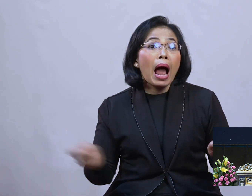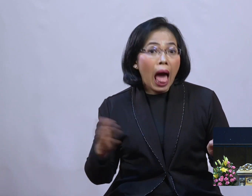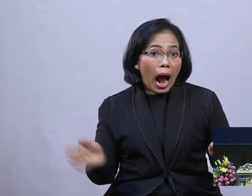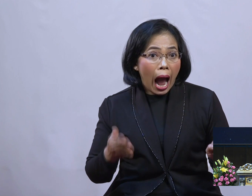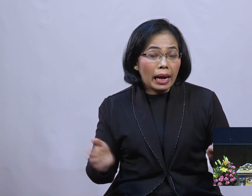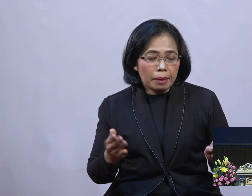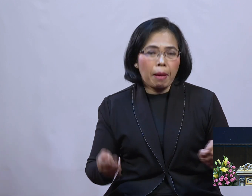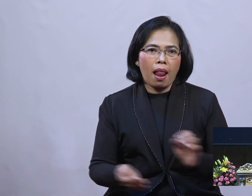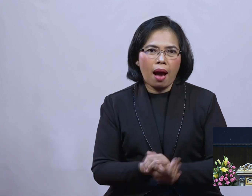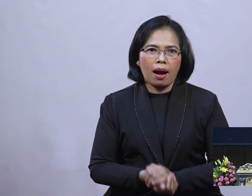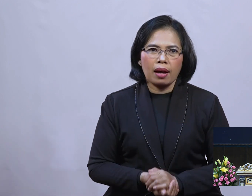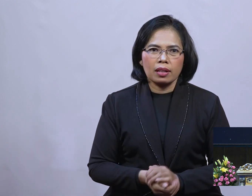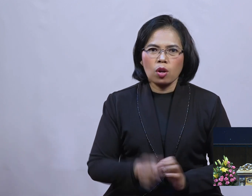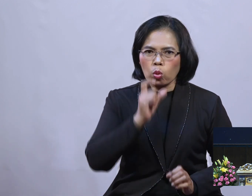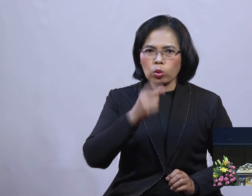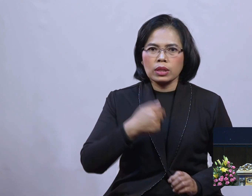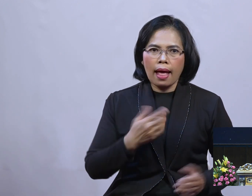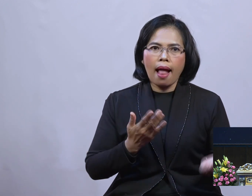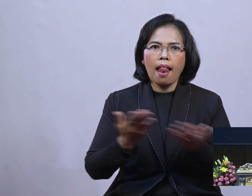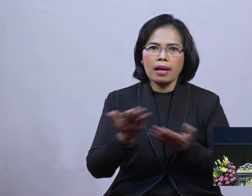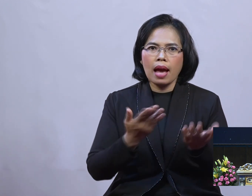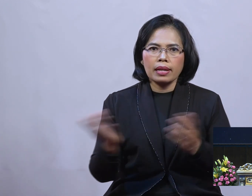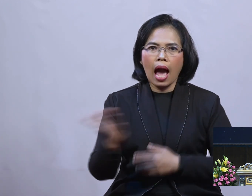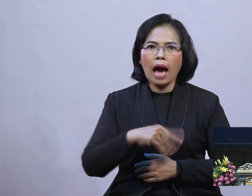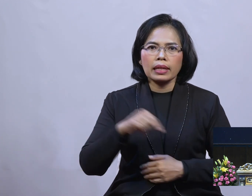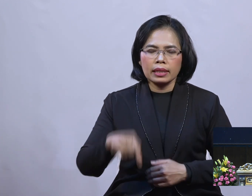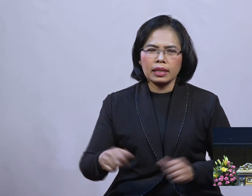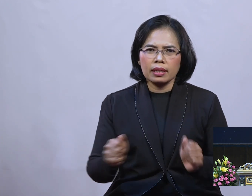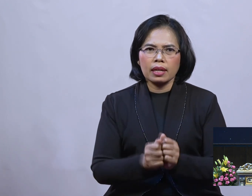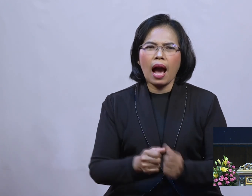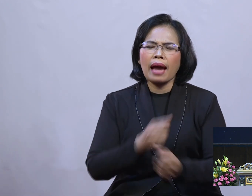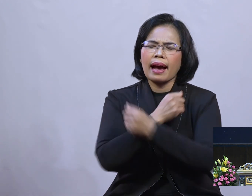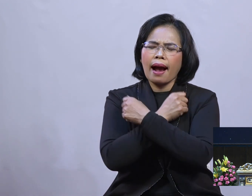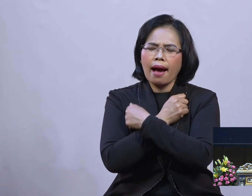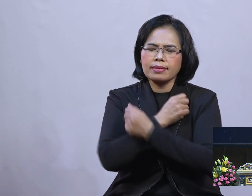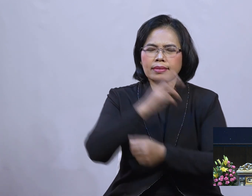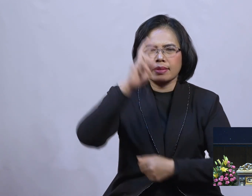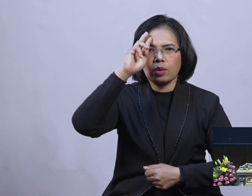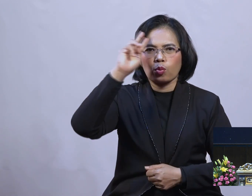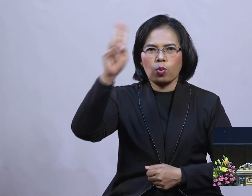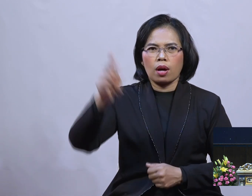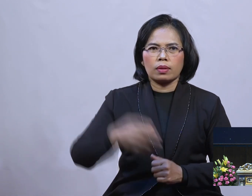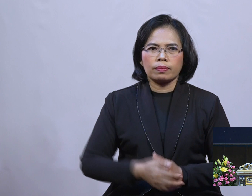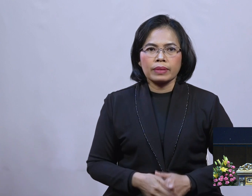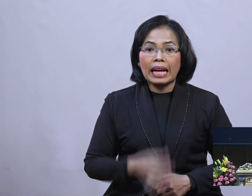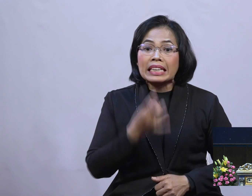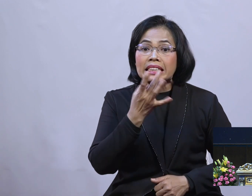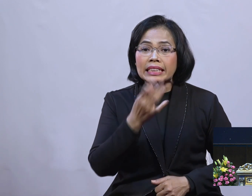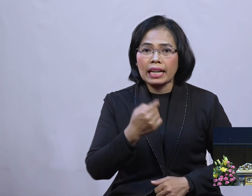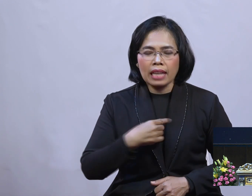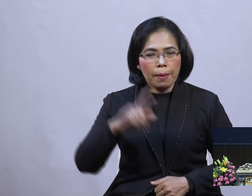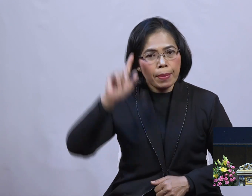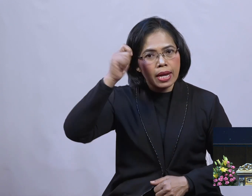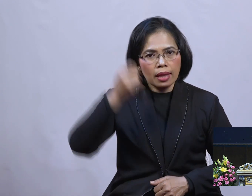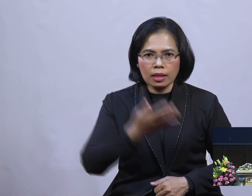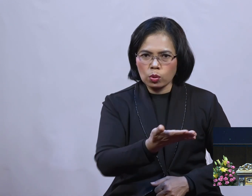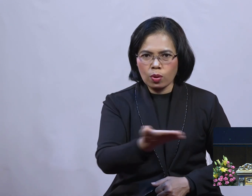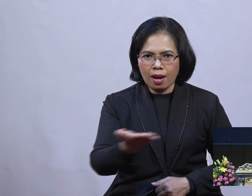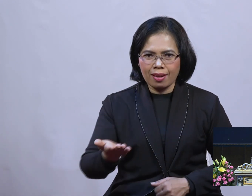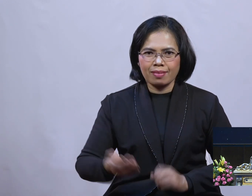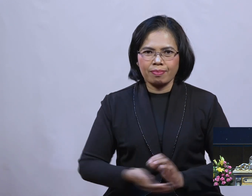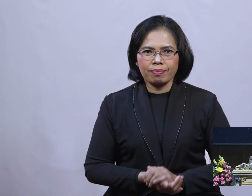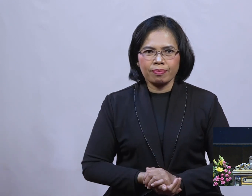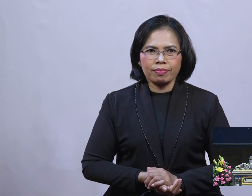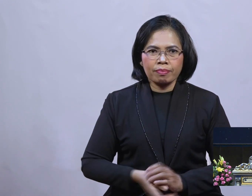Tuhan yang Tuhan ijinkan tuh saya layani hari ini dengan kasih Tuhan dan ijinkan saya mengingatkan saudara